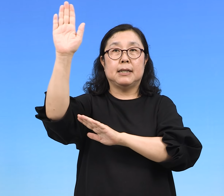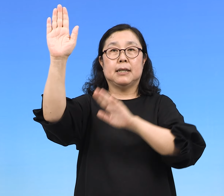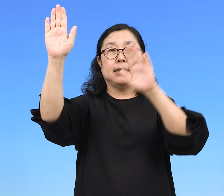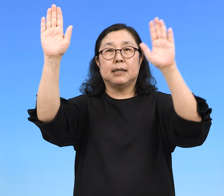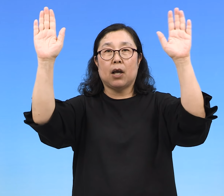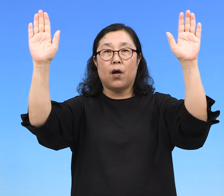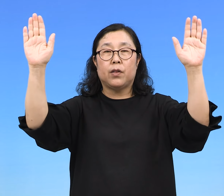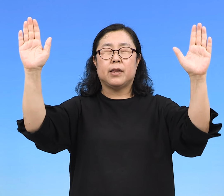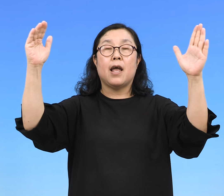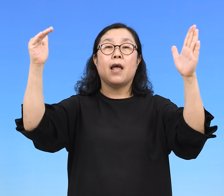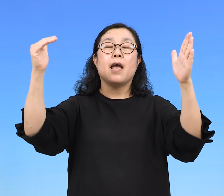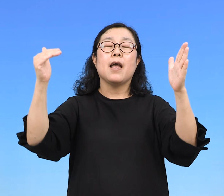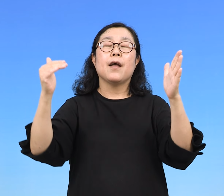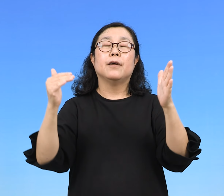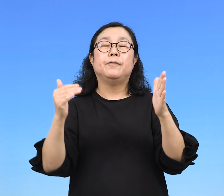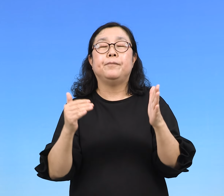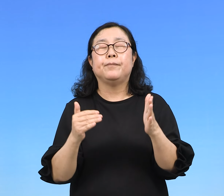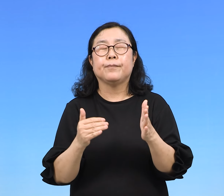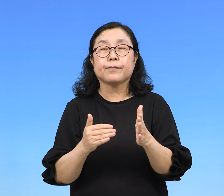드셨네.